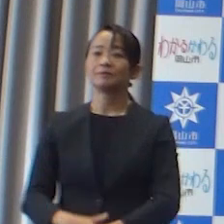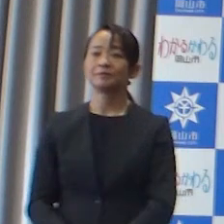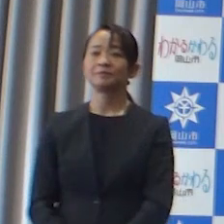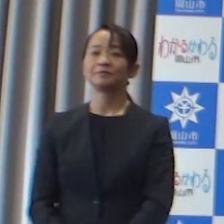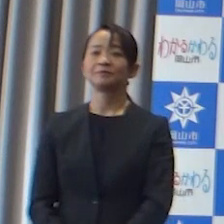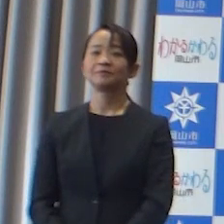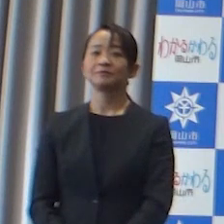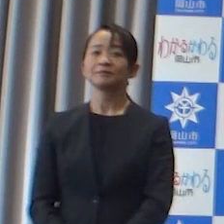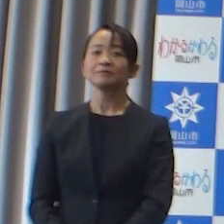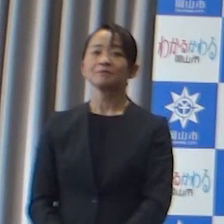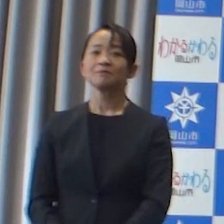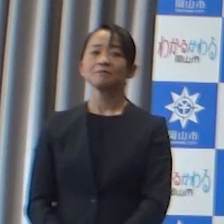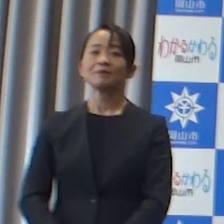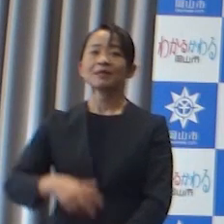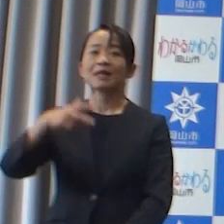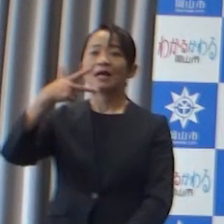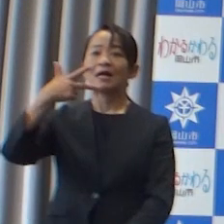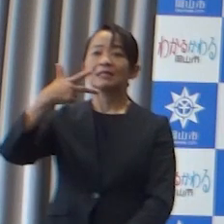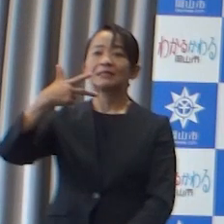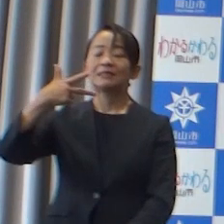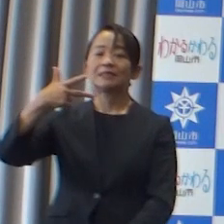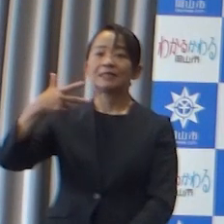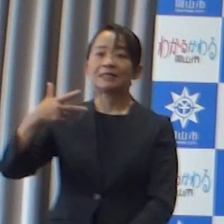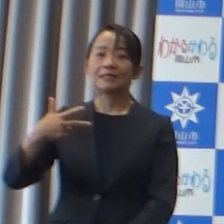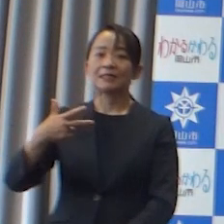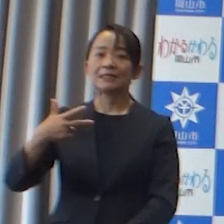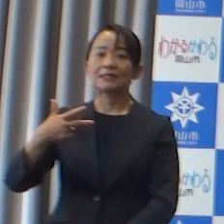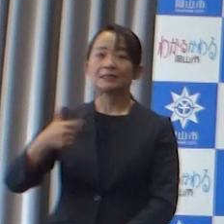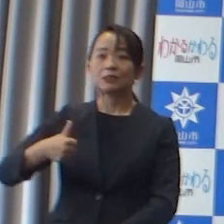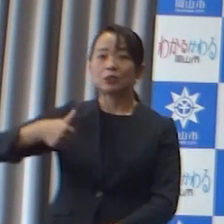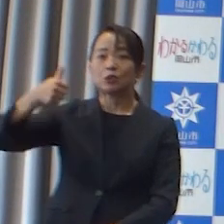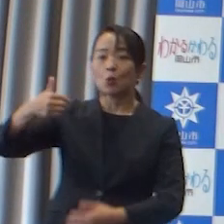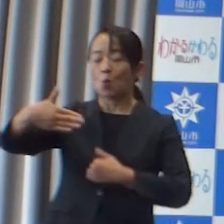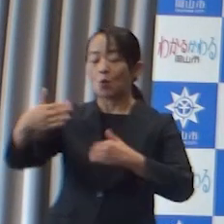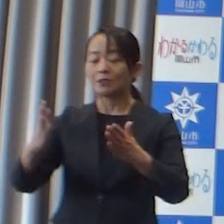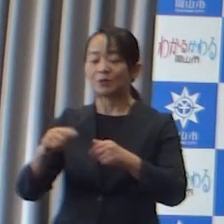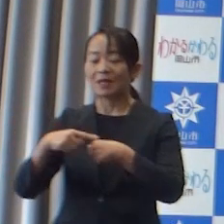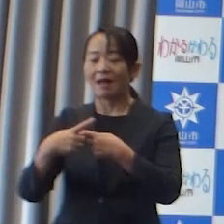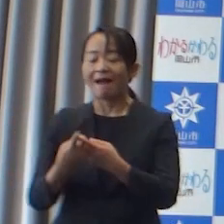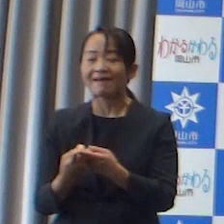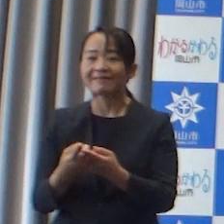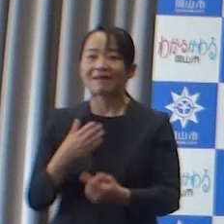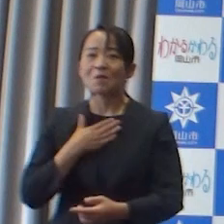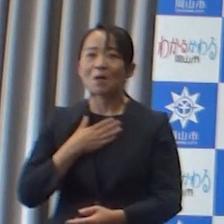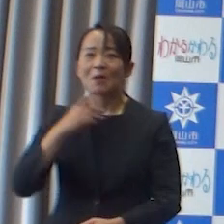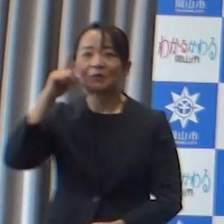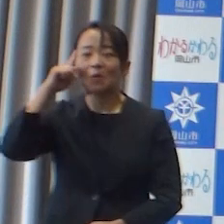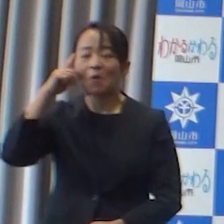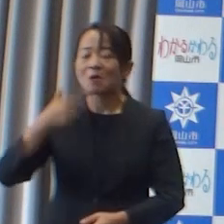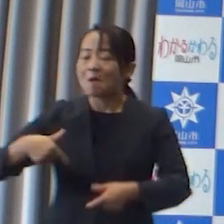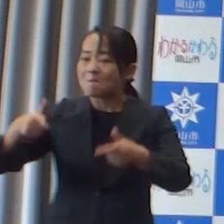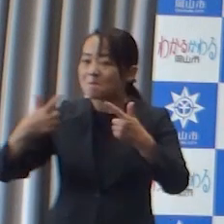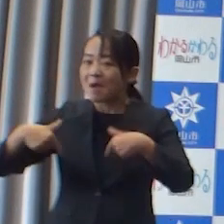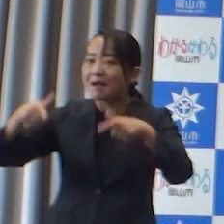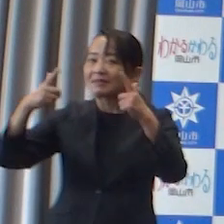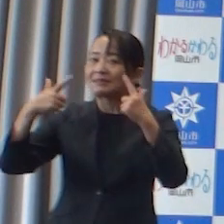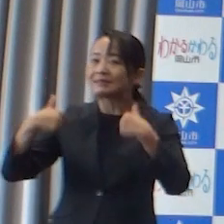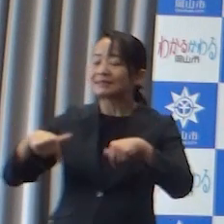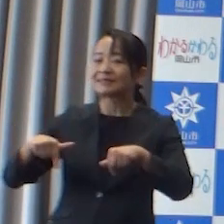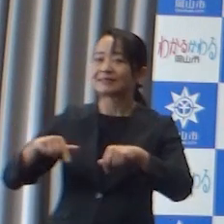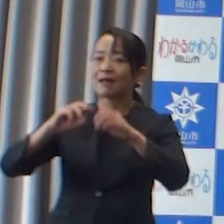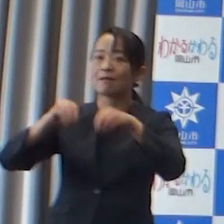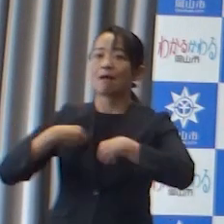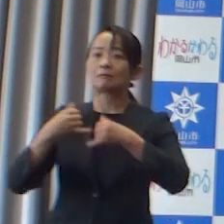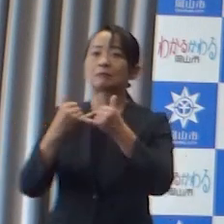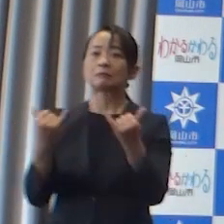まあ、市長室入っていただければ分かりますが、今まで毎日、感